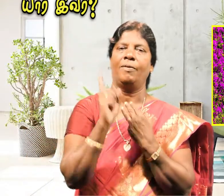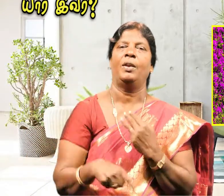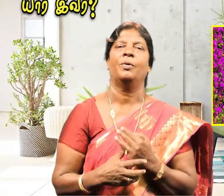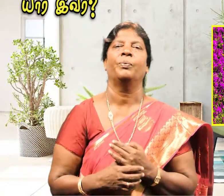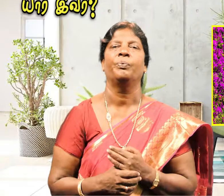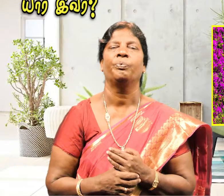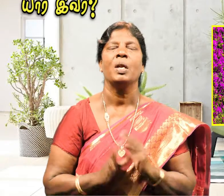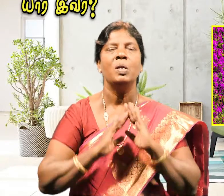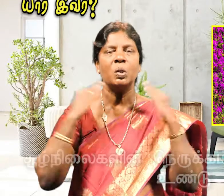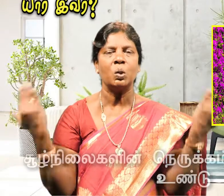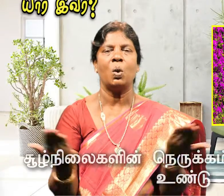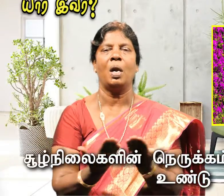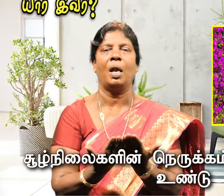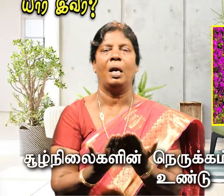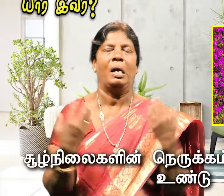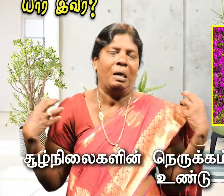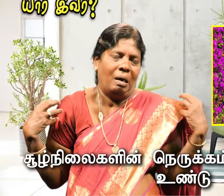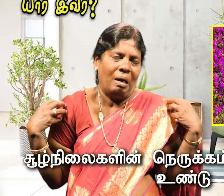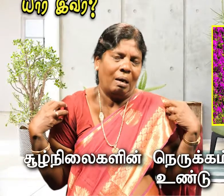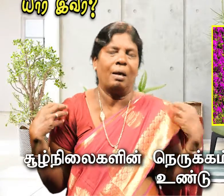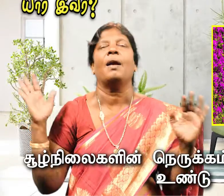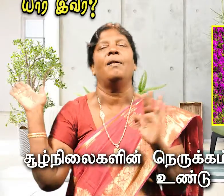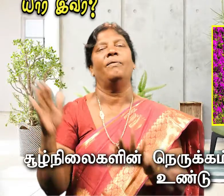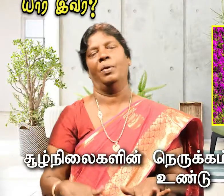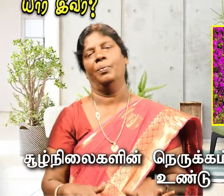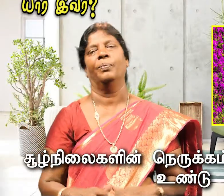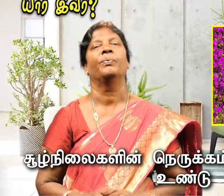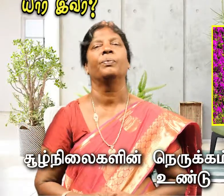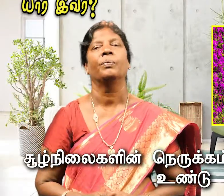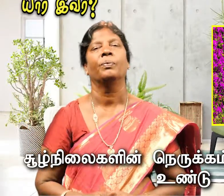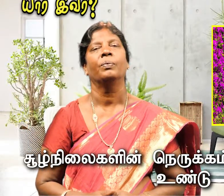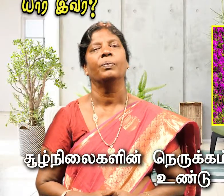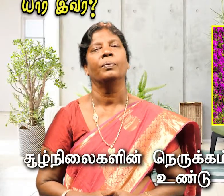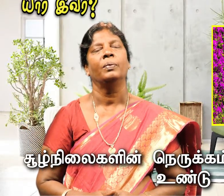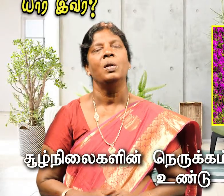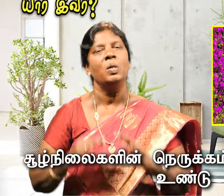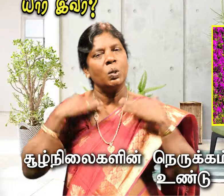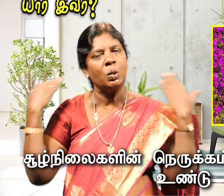புரிந்து கொள்ள வேண்டும். சூழ்நிலைகளின் நெருக்கங்கள் இருக்கத்தான் செய்யும்.